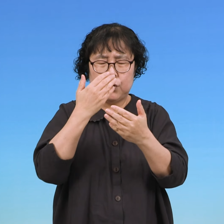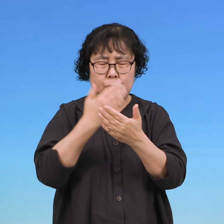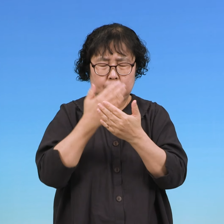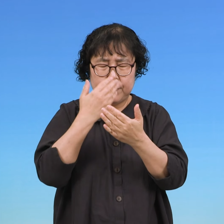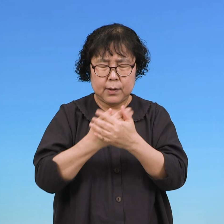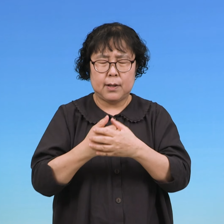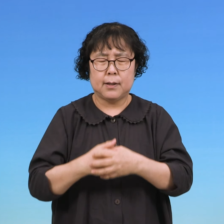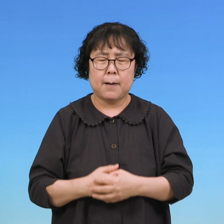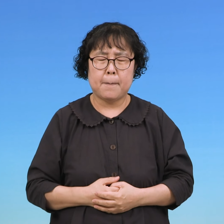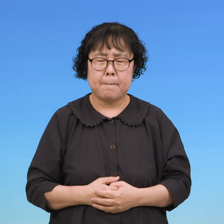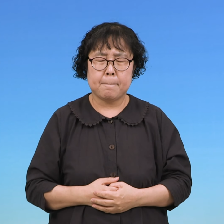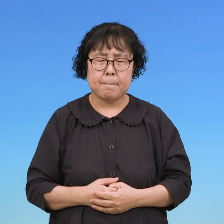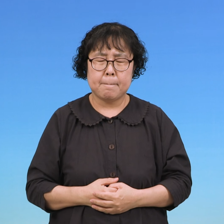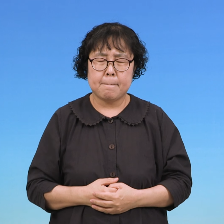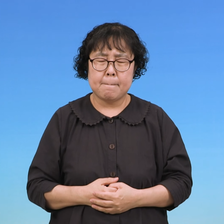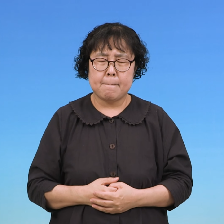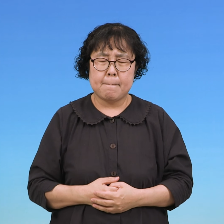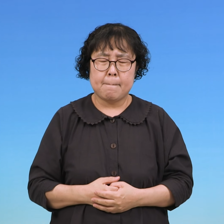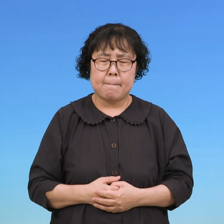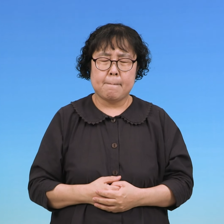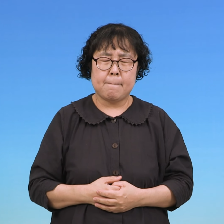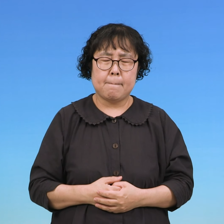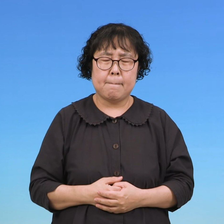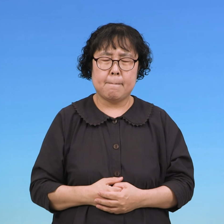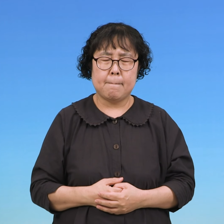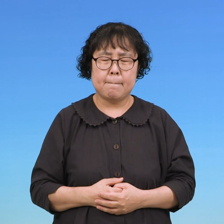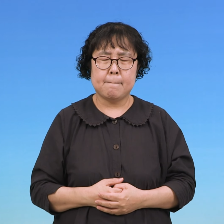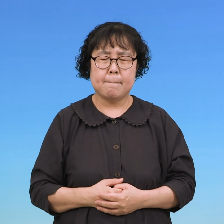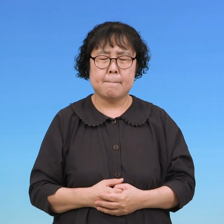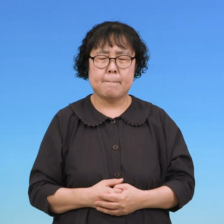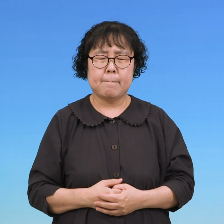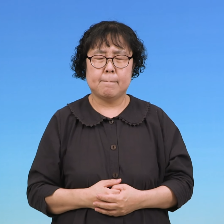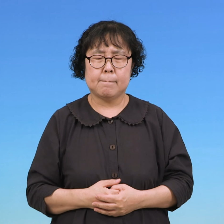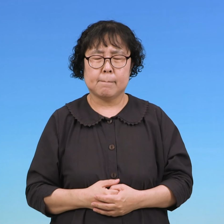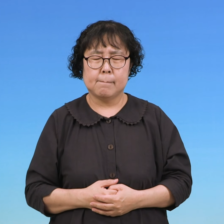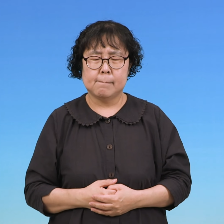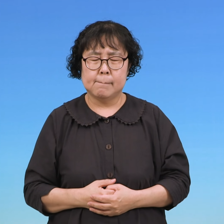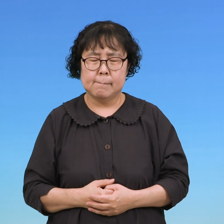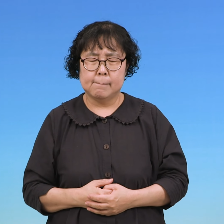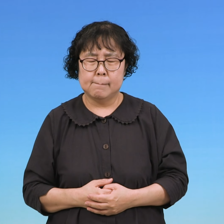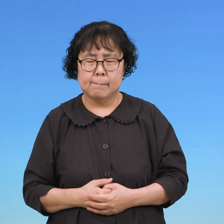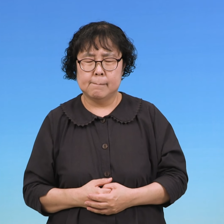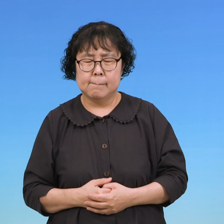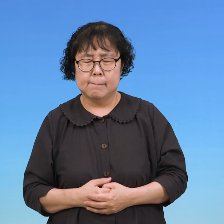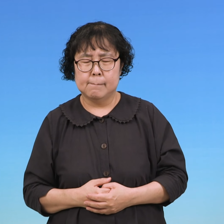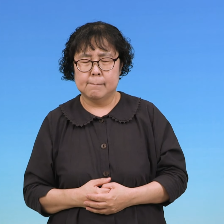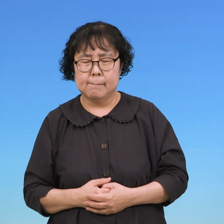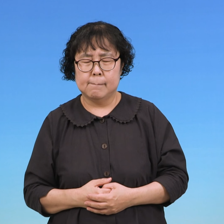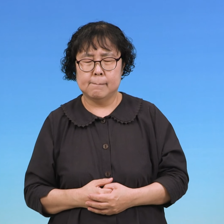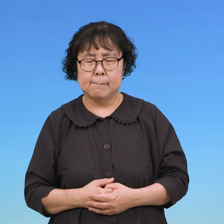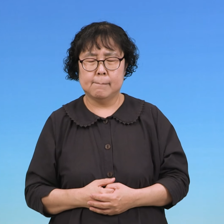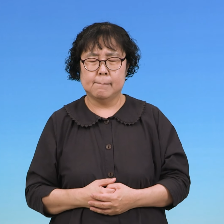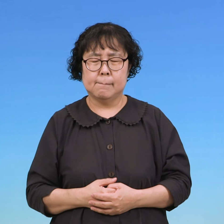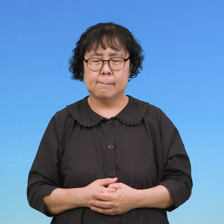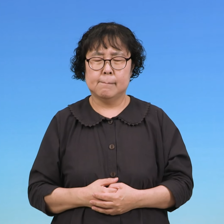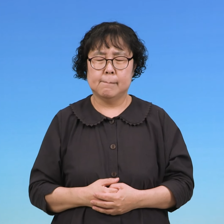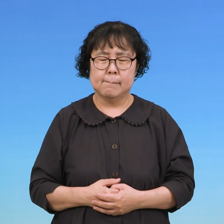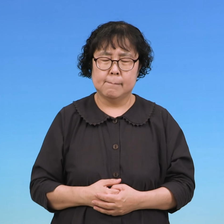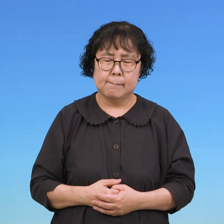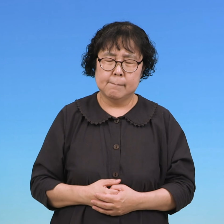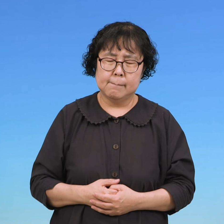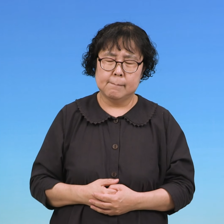주시옵소서. 깊이 뿌리를 받는 아버지 하나님 그 신의 마음을 심기어 말과 같은 아버지 하나님 복된 삶을 살아가는